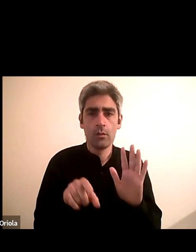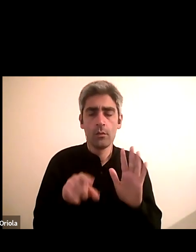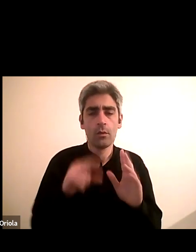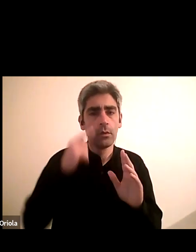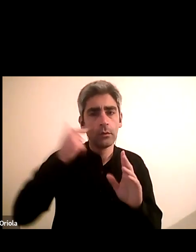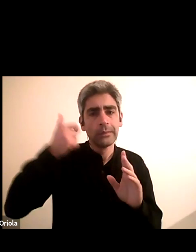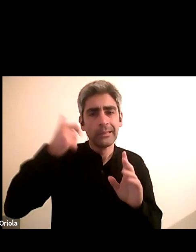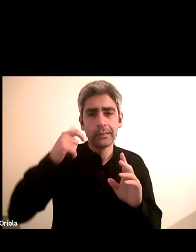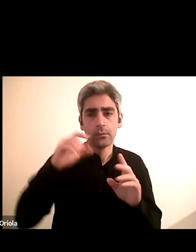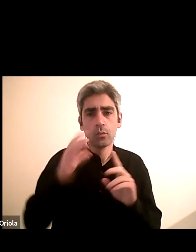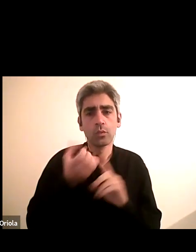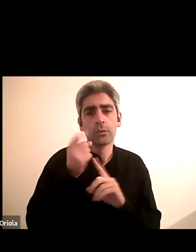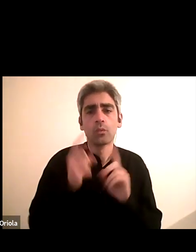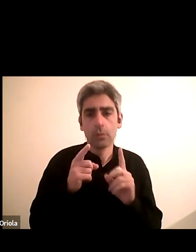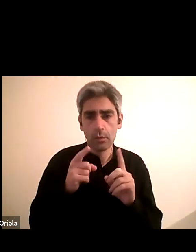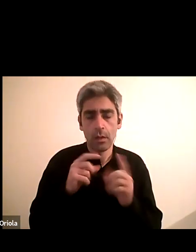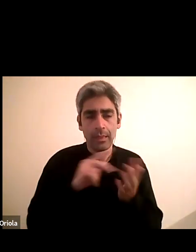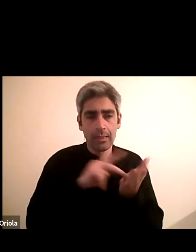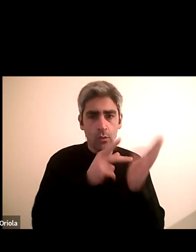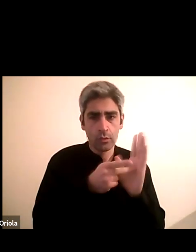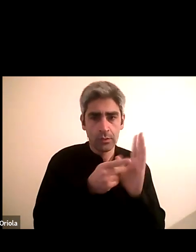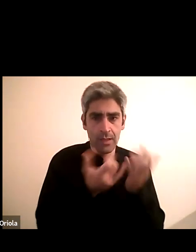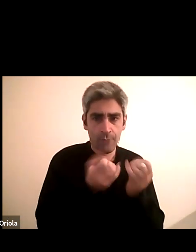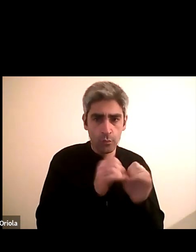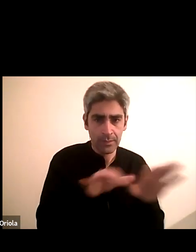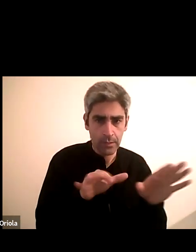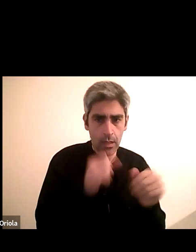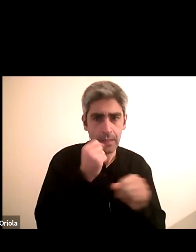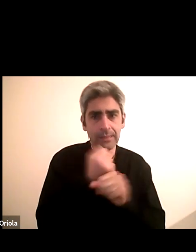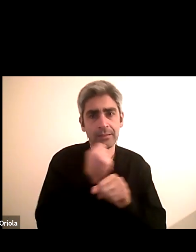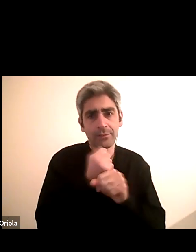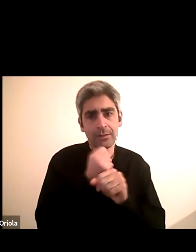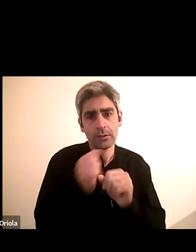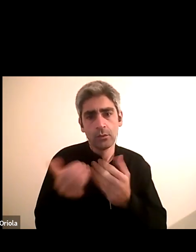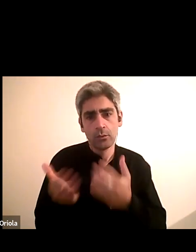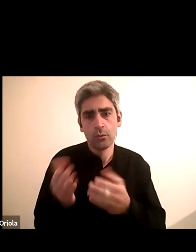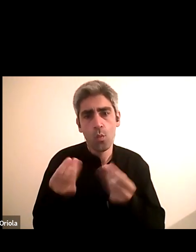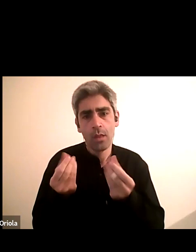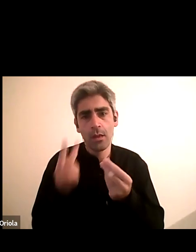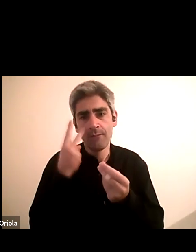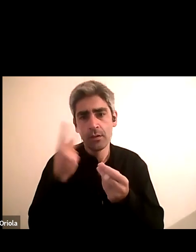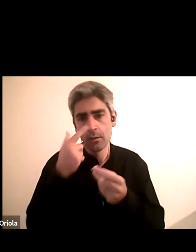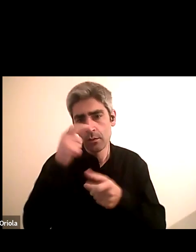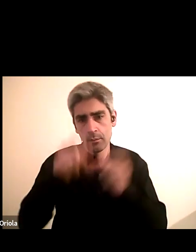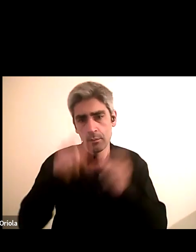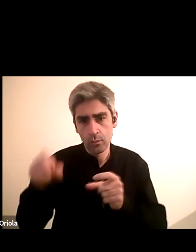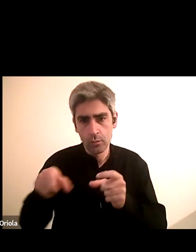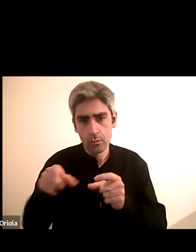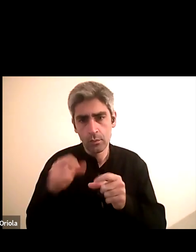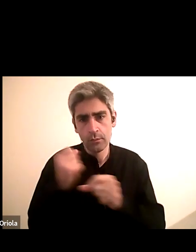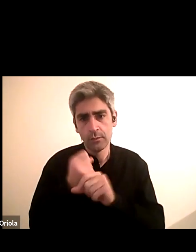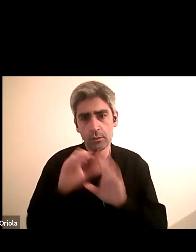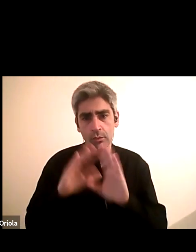procura colocar as tecnologias de informação ao serviço da qualidade de vida dos trabalhadores e das pessoas em geral